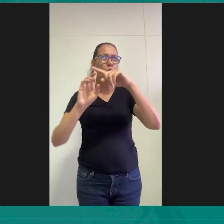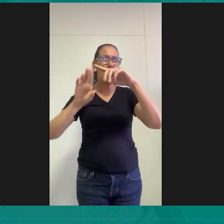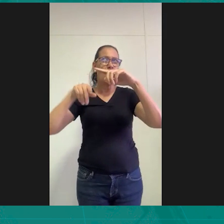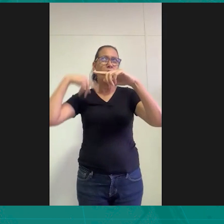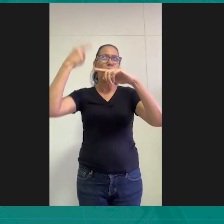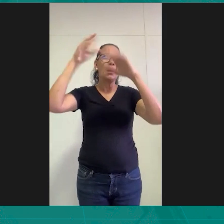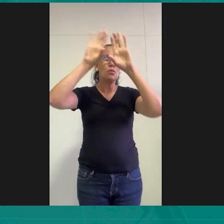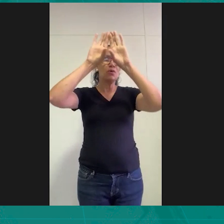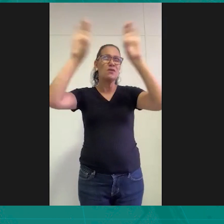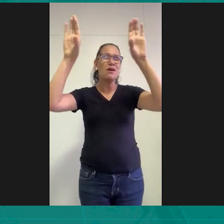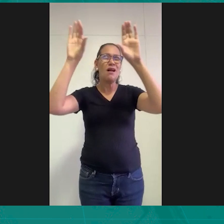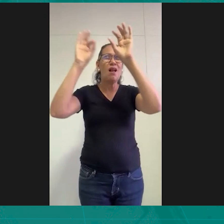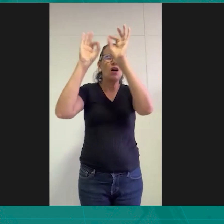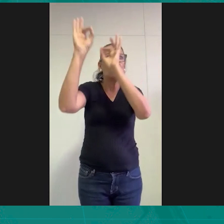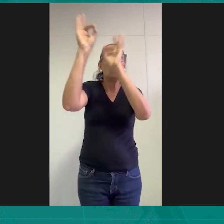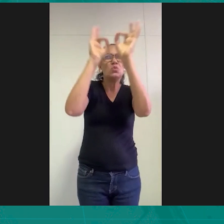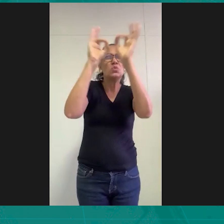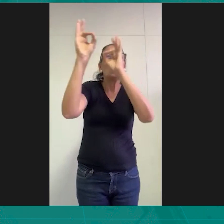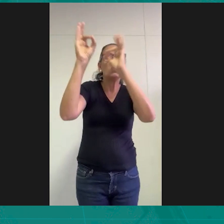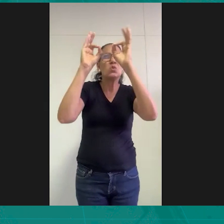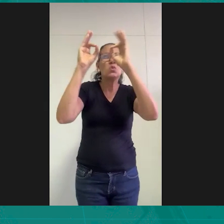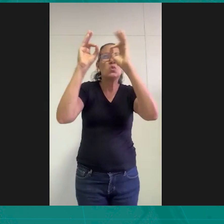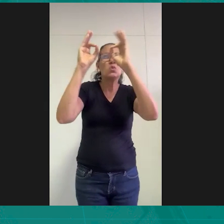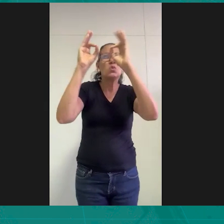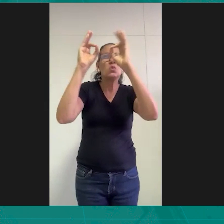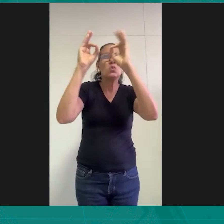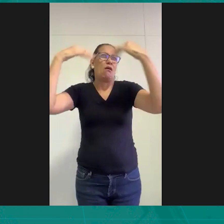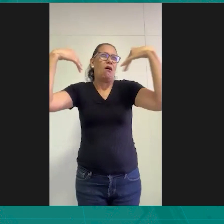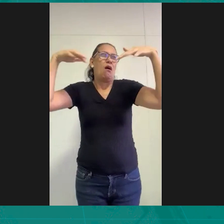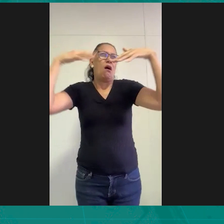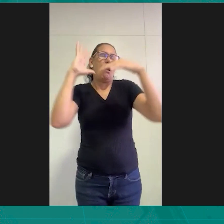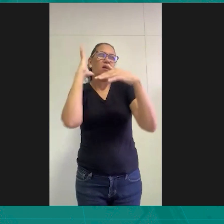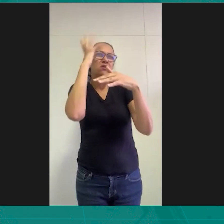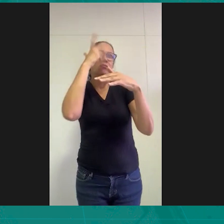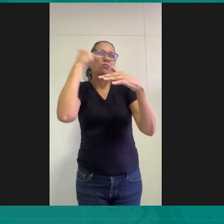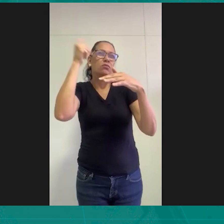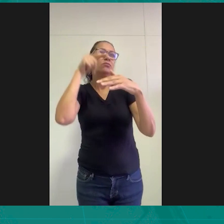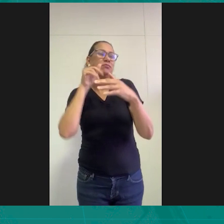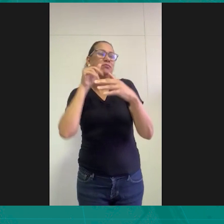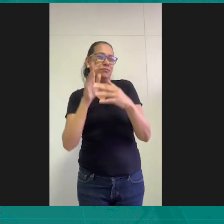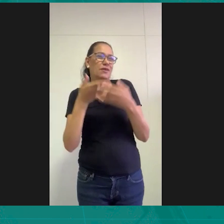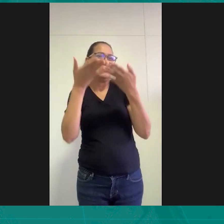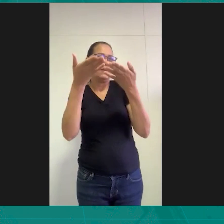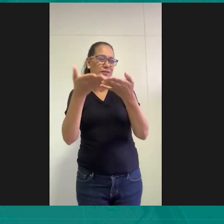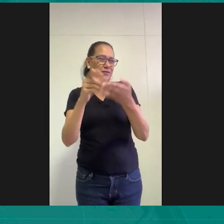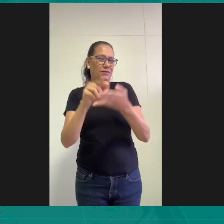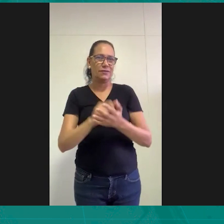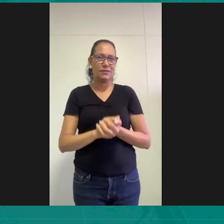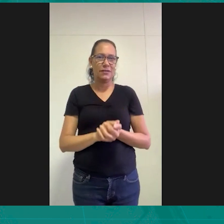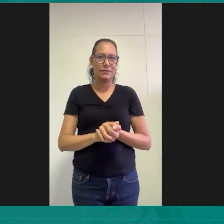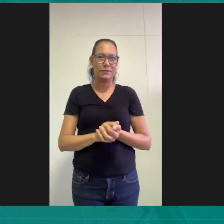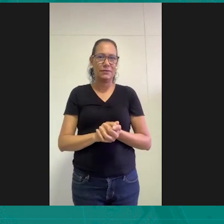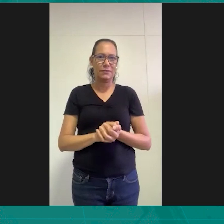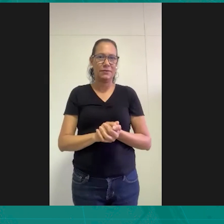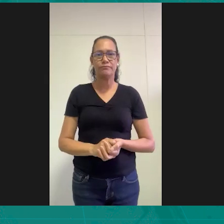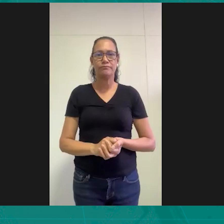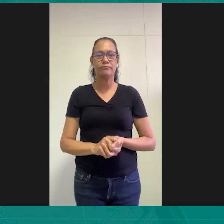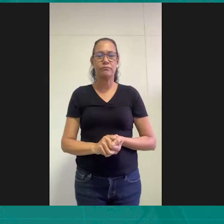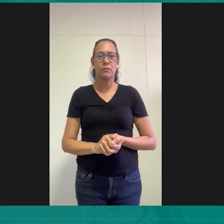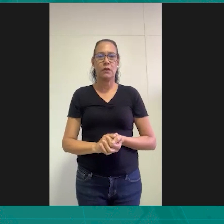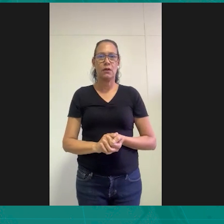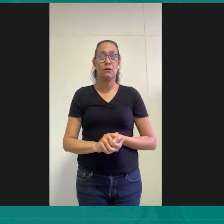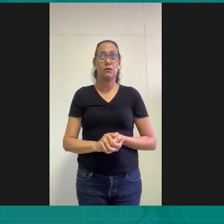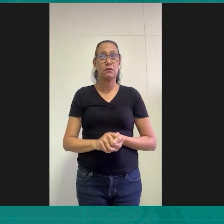mansão celestial para você, tá? Então, por isso, então, né, quem assim